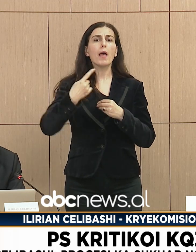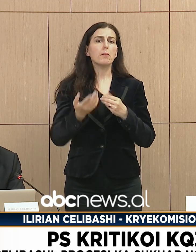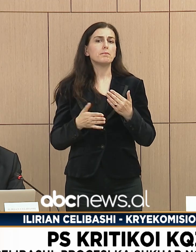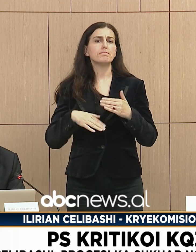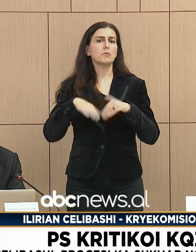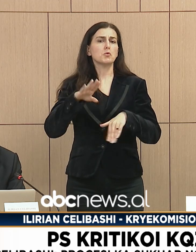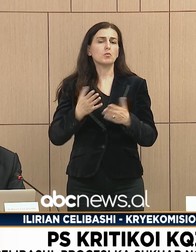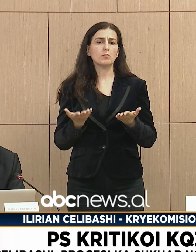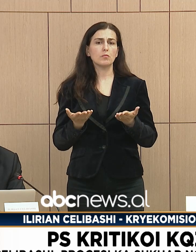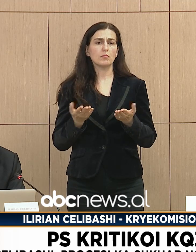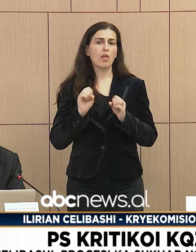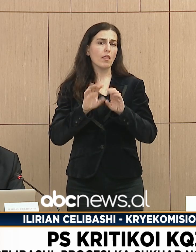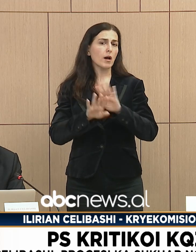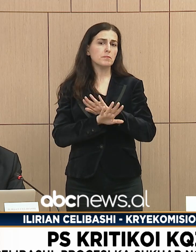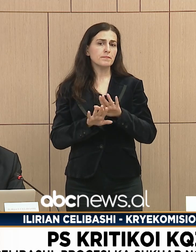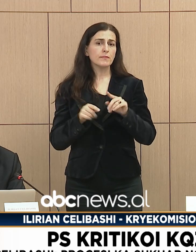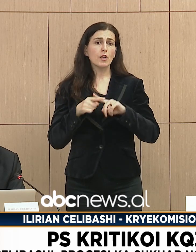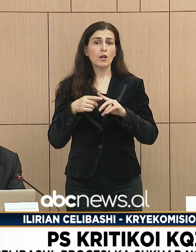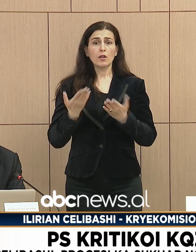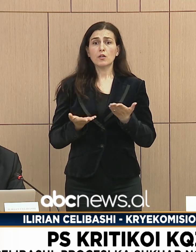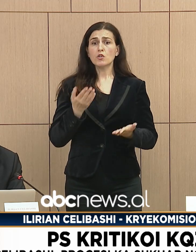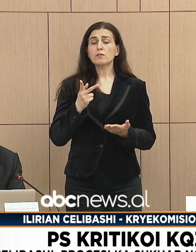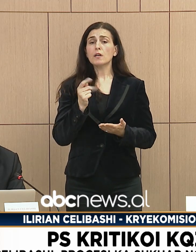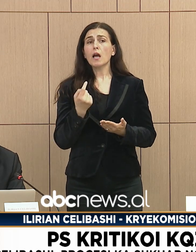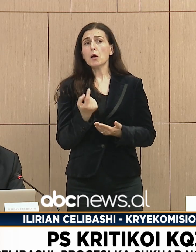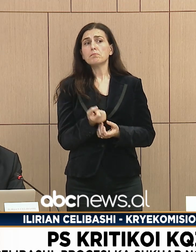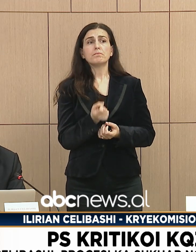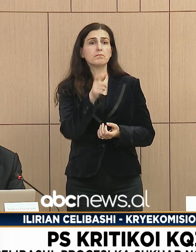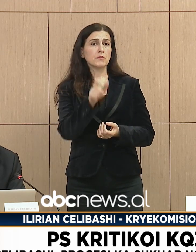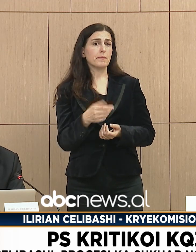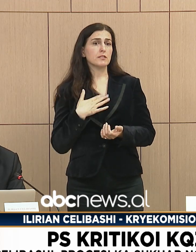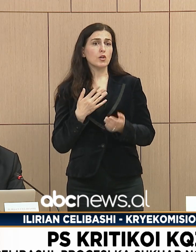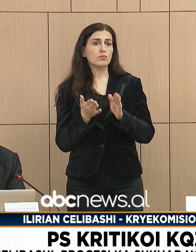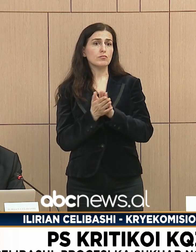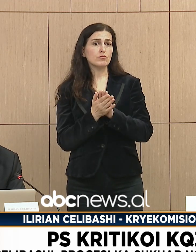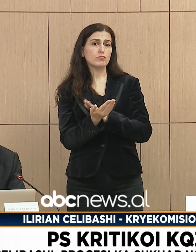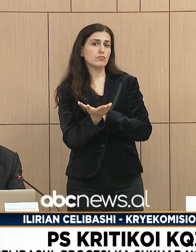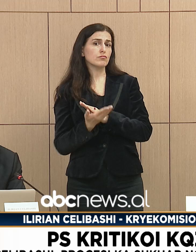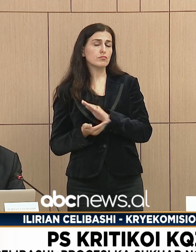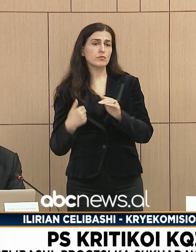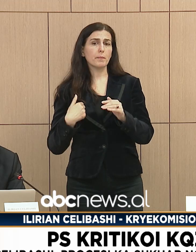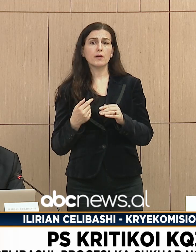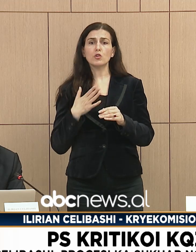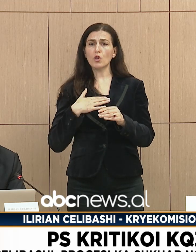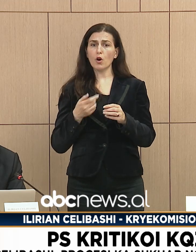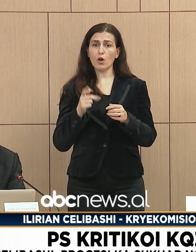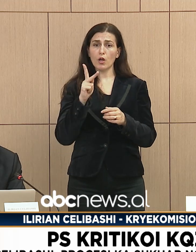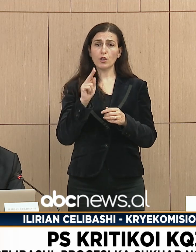thënë. Nëse dikush do ta tërheqë këtë zën në një debat,